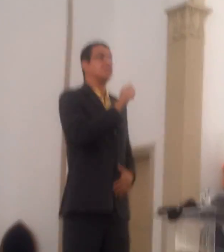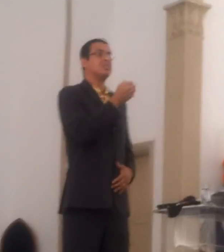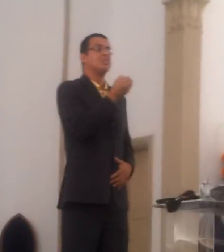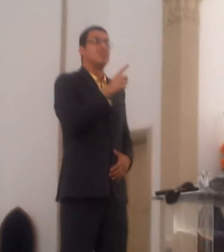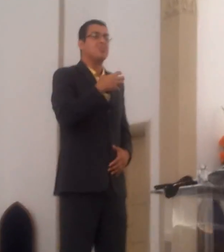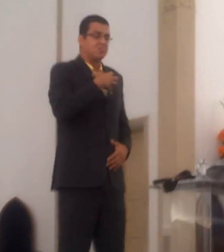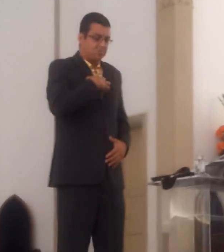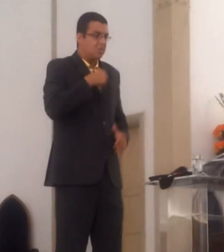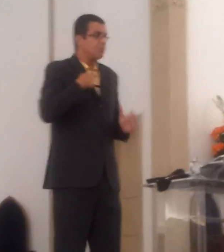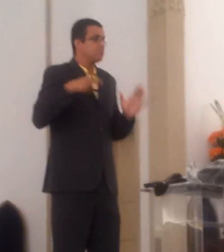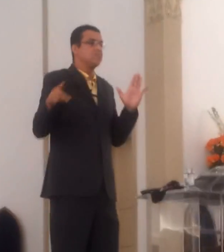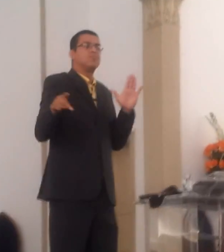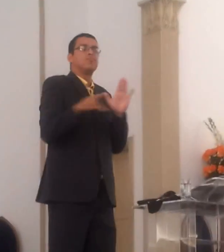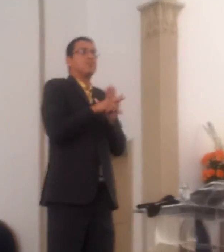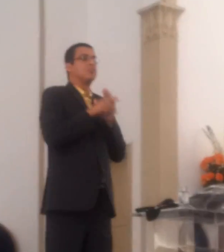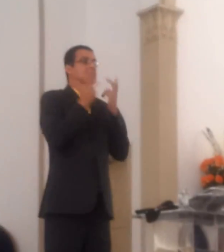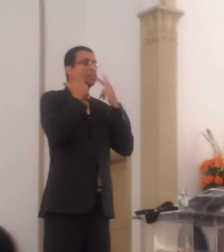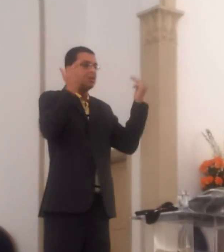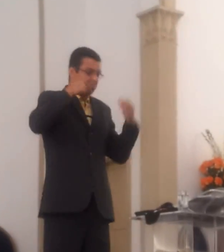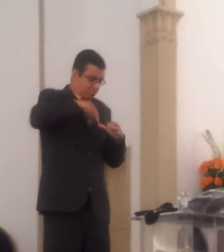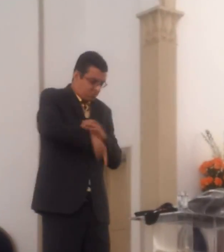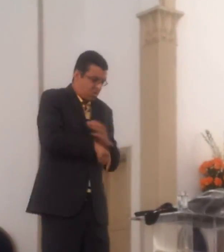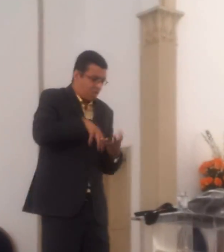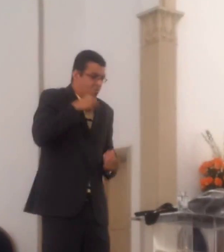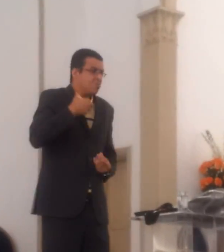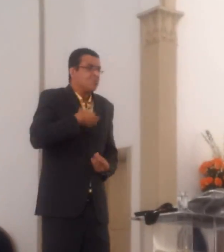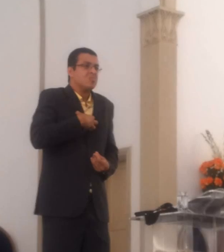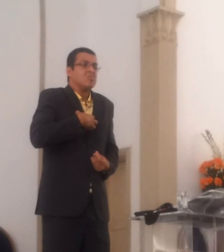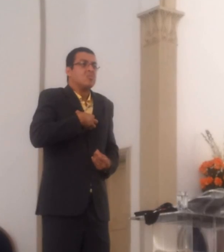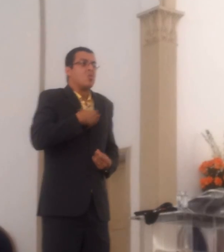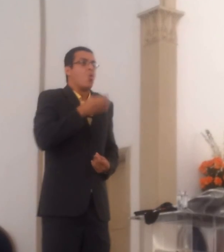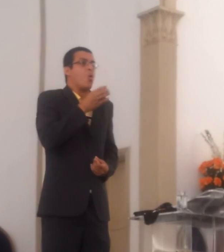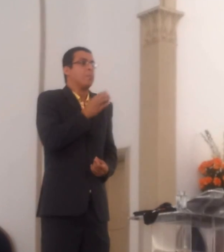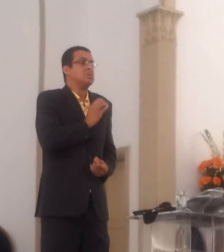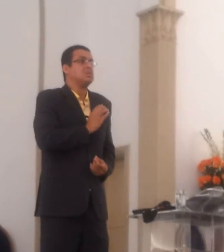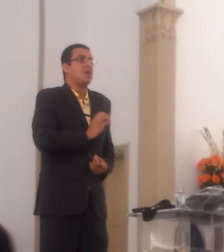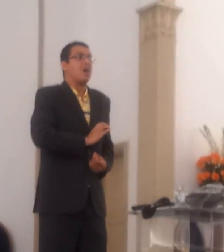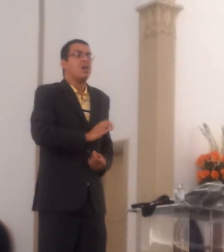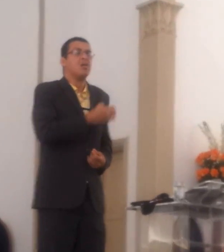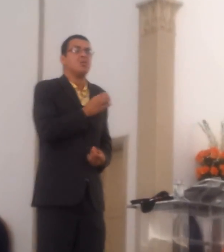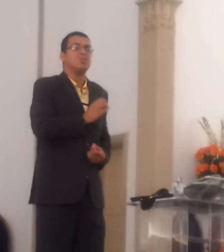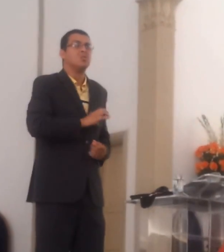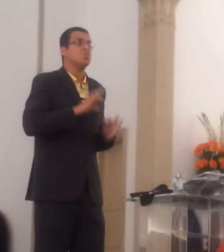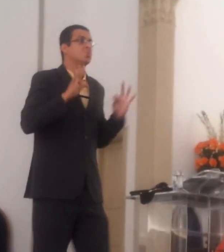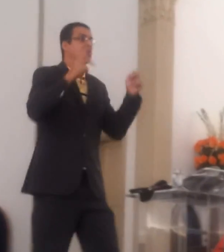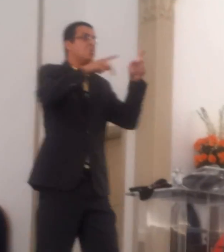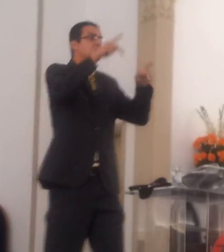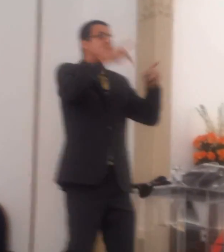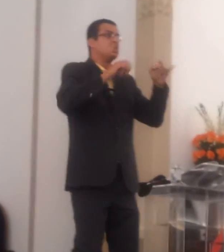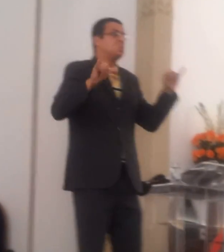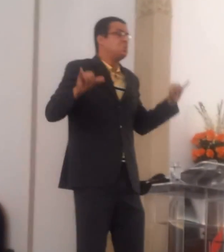compaixão. Compaixão. Dentro dele teve uma compaixão para falar que era multidão. Ele ficou com